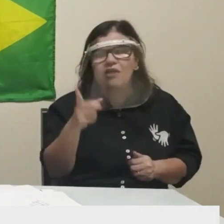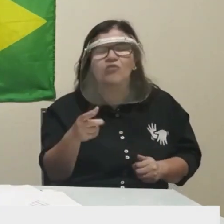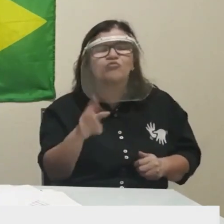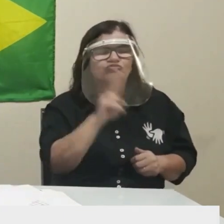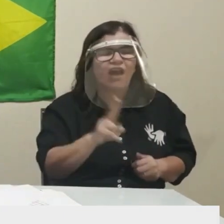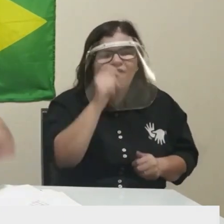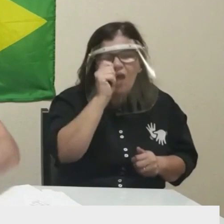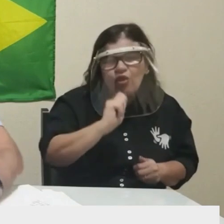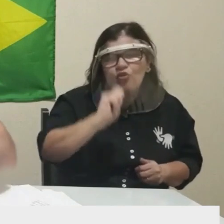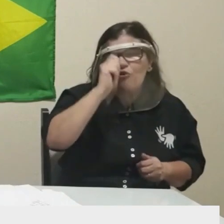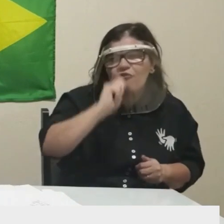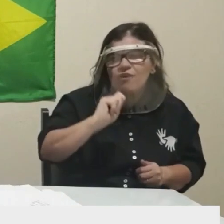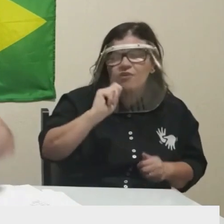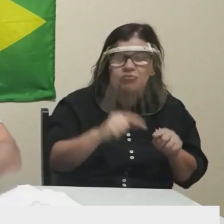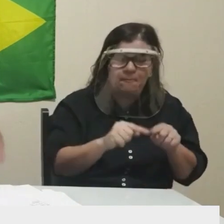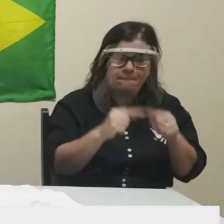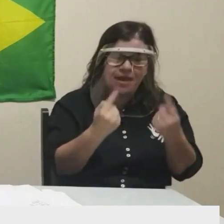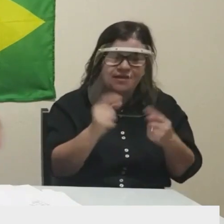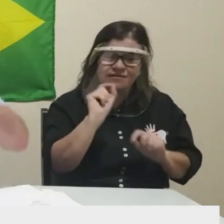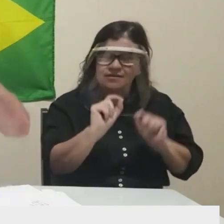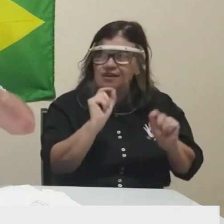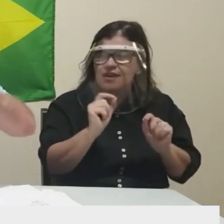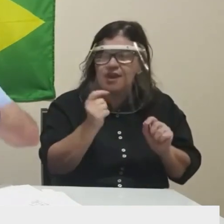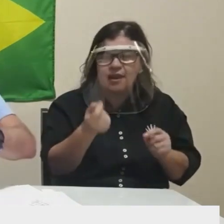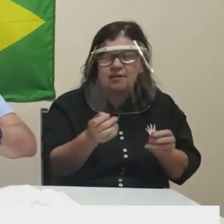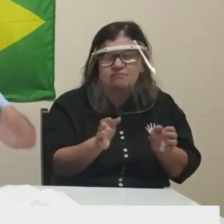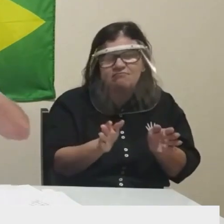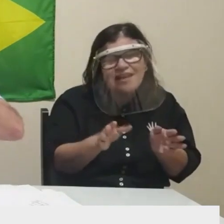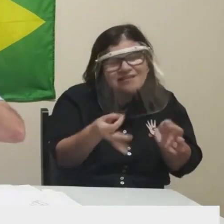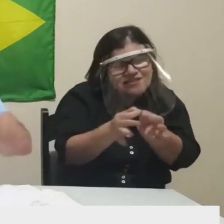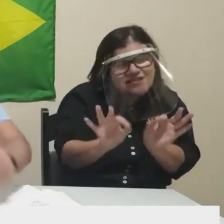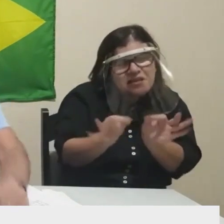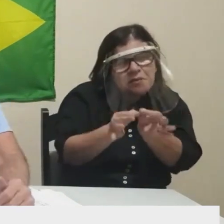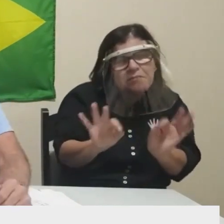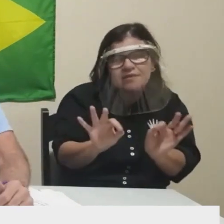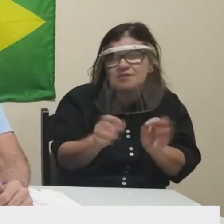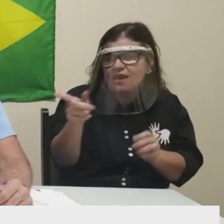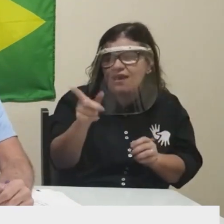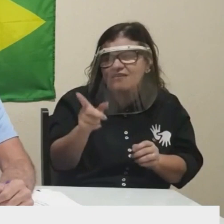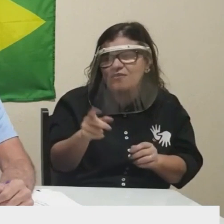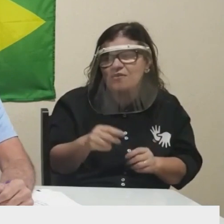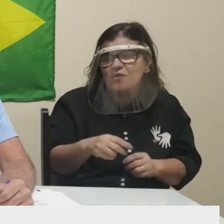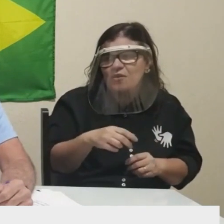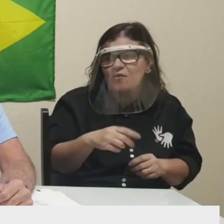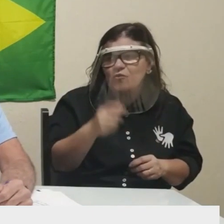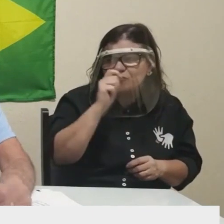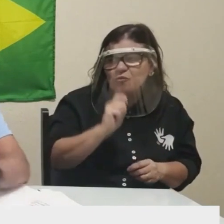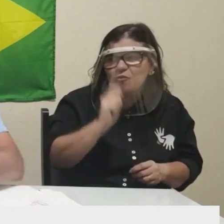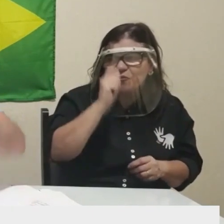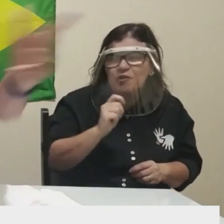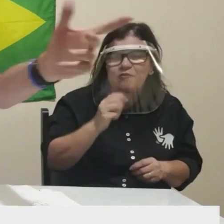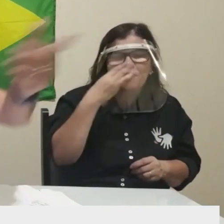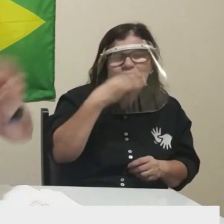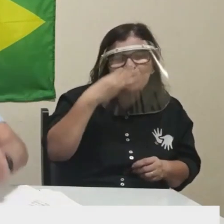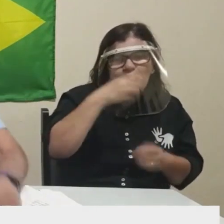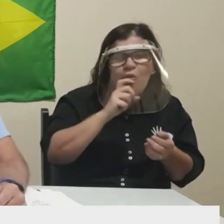Rubens Paiva tinha uma chácara aqui, né? Aqui embaixo, do topo aqui nós estamos, se olhar para baixo aqui, você vê onde era a chácara do Rubens Paiva